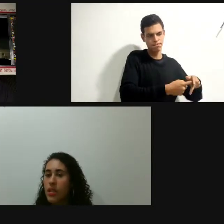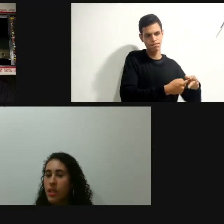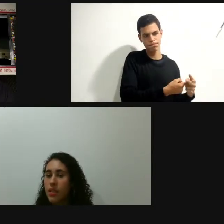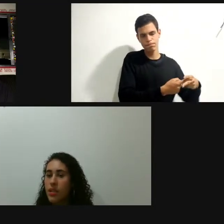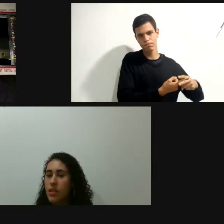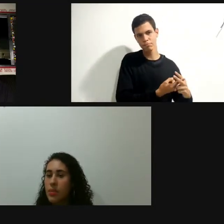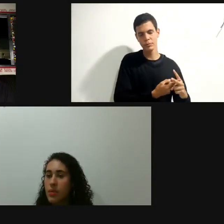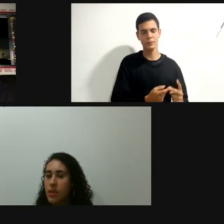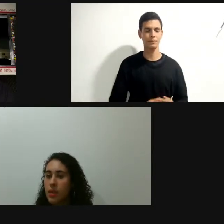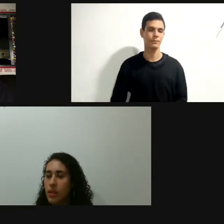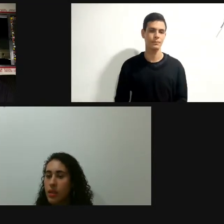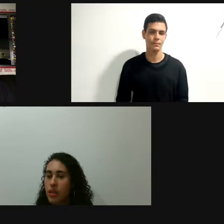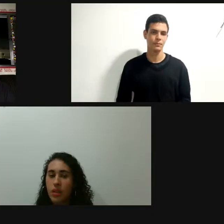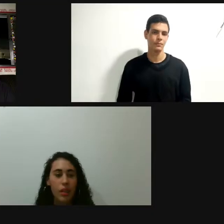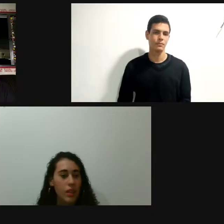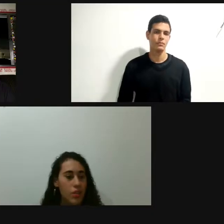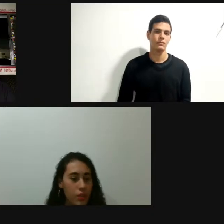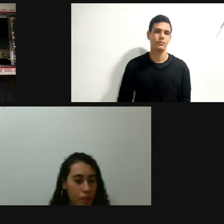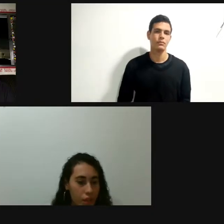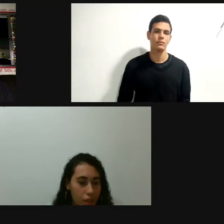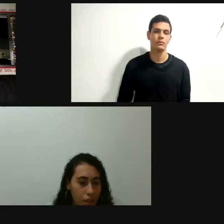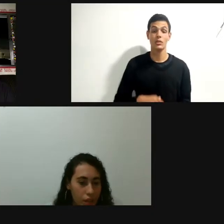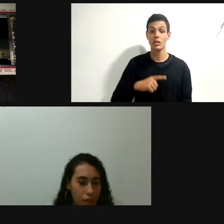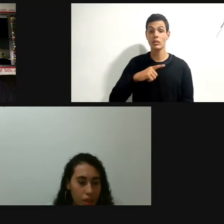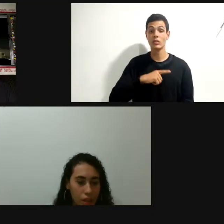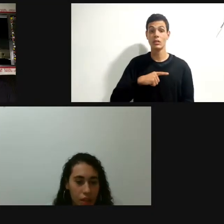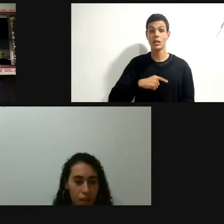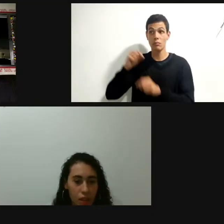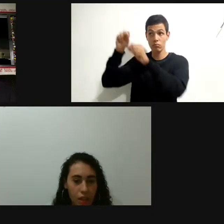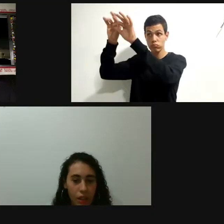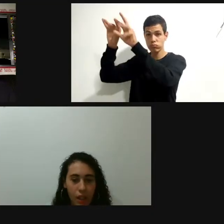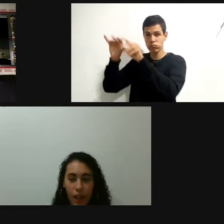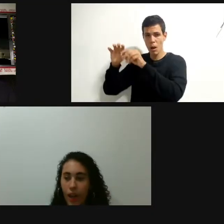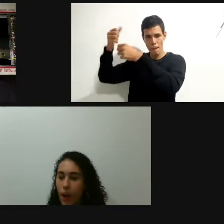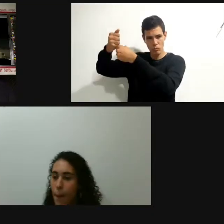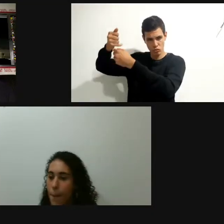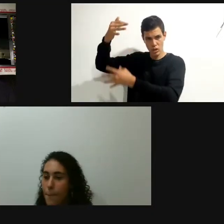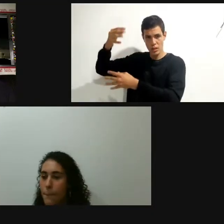Dê dicas para quem. Deixa eu ver.